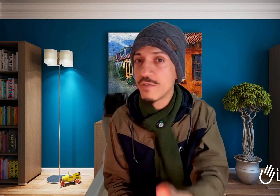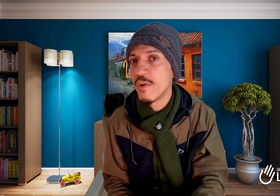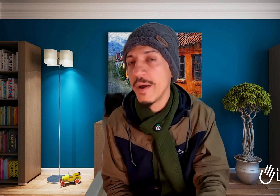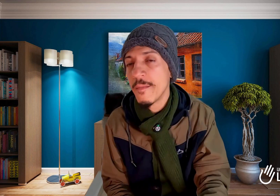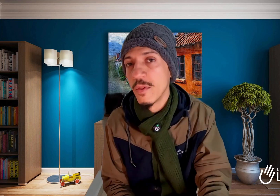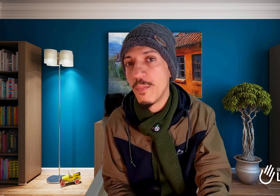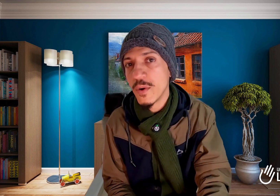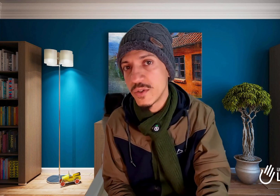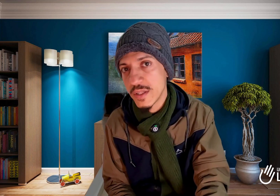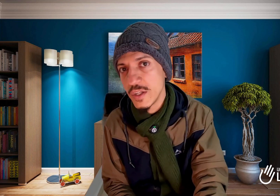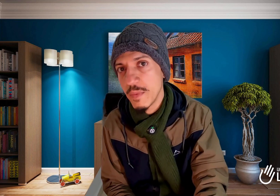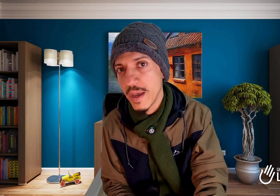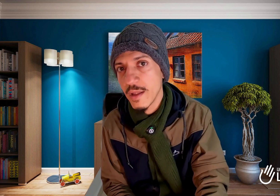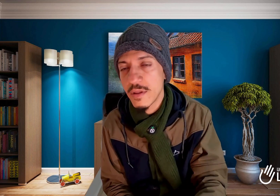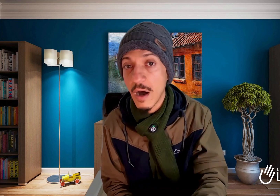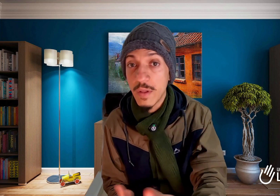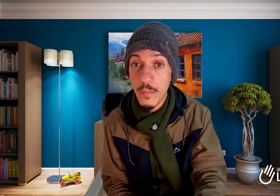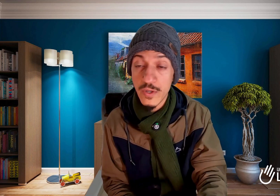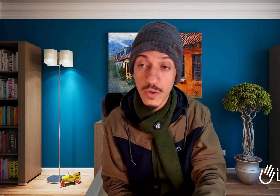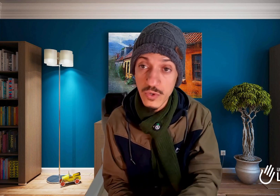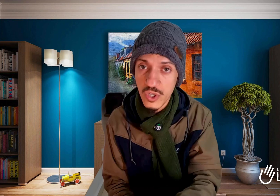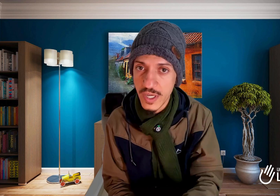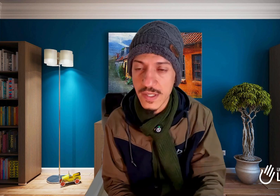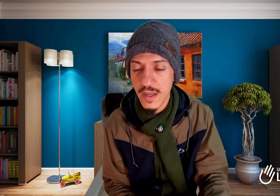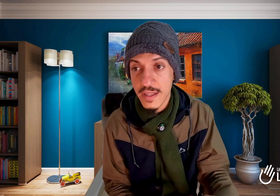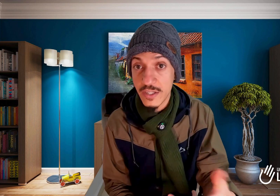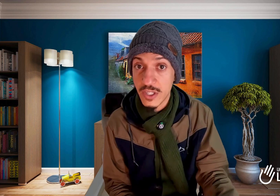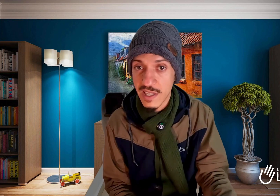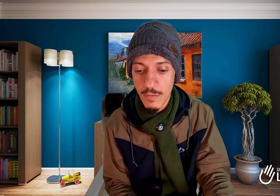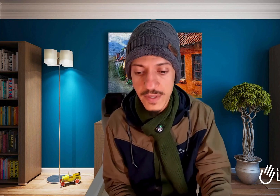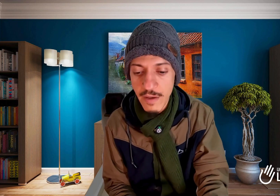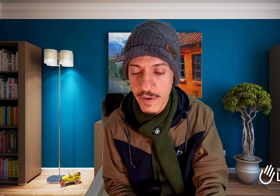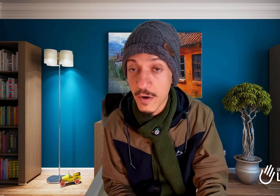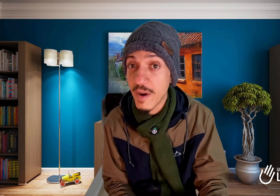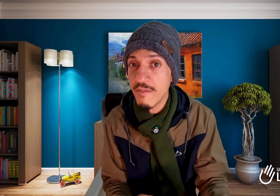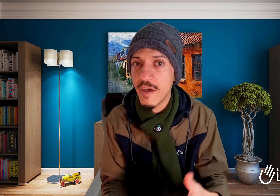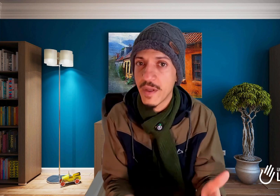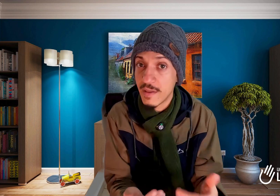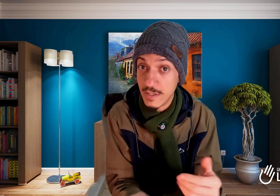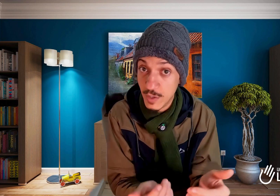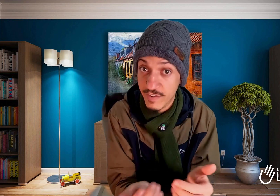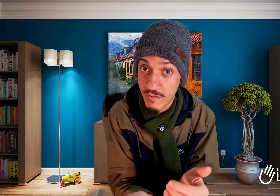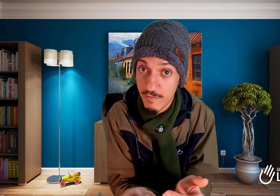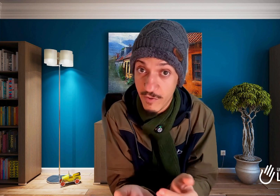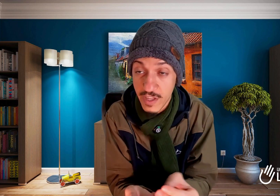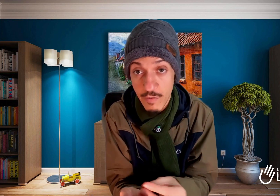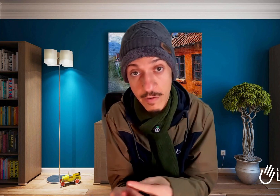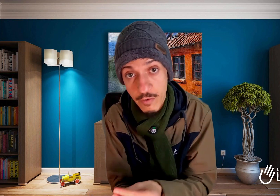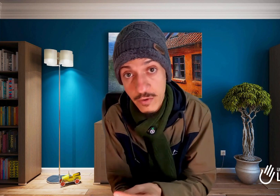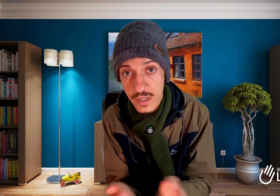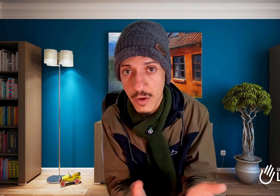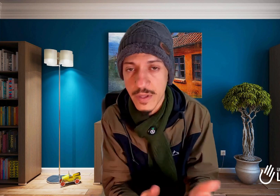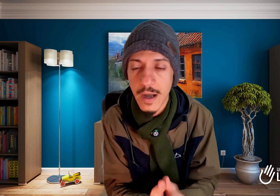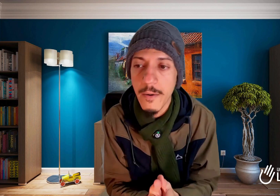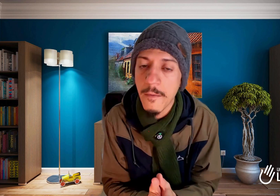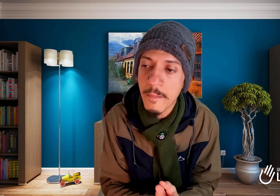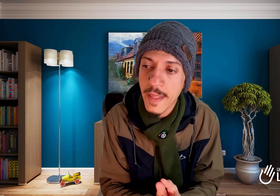foi no posto de atendimento e tal, depois de alguns dias, que a gente já estava observando para ver, porque a gente viu que teve uma evolução e tal, e